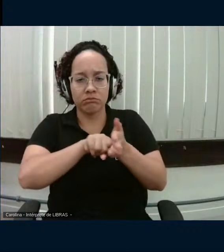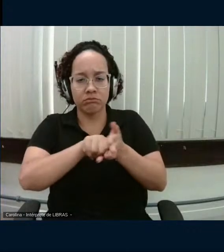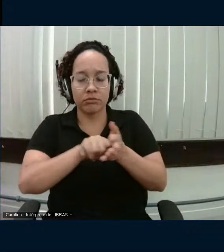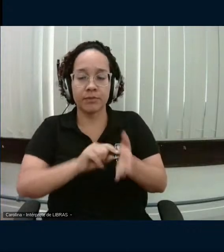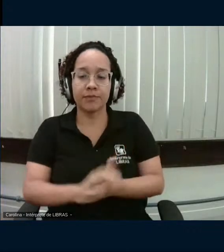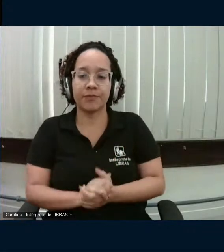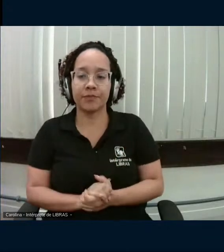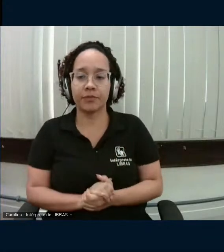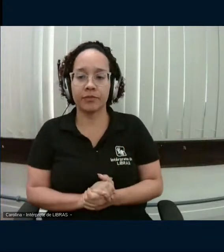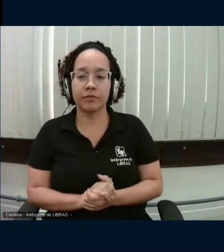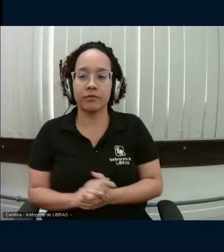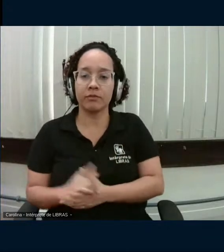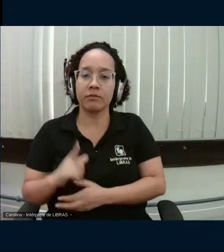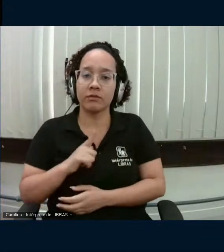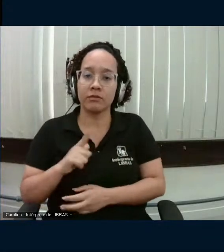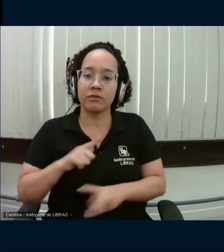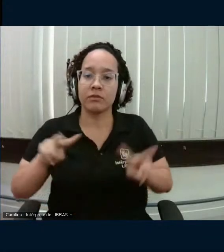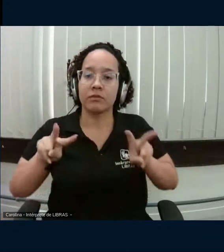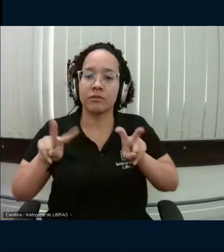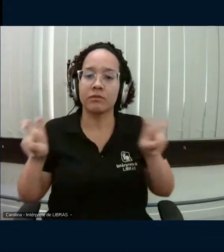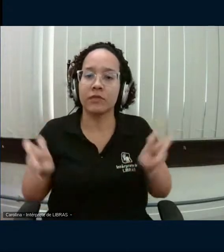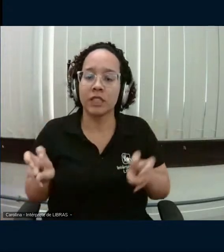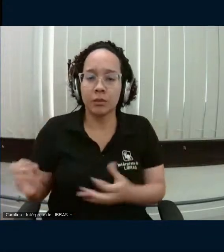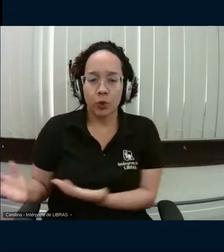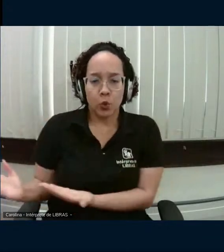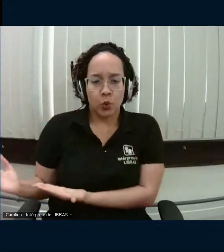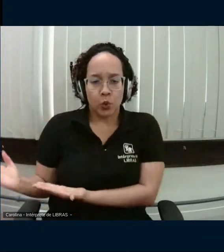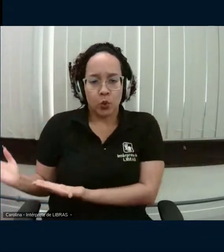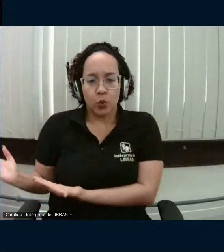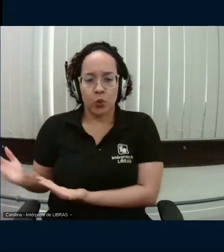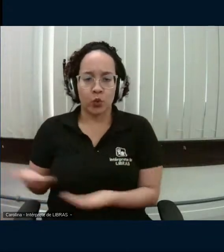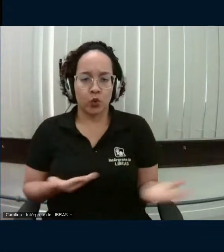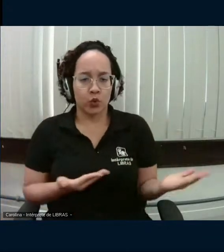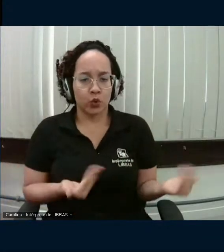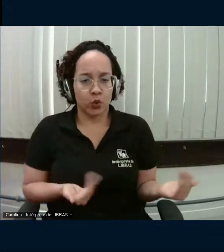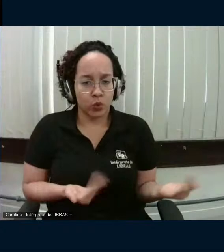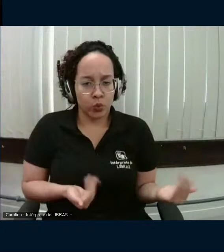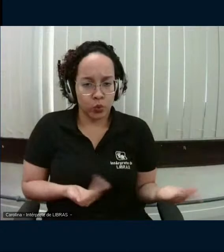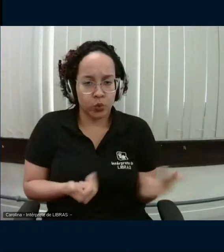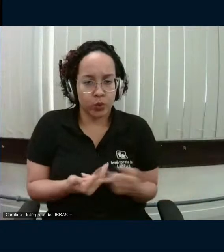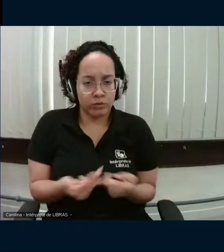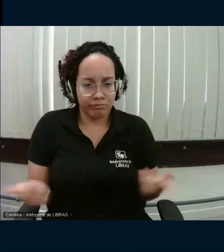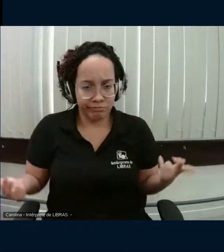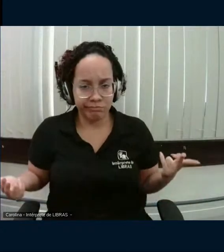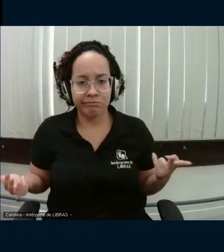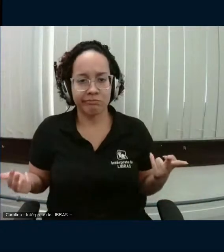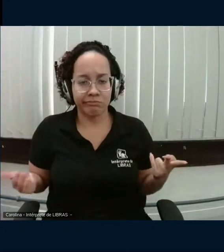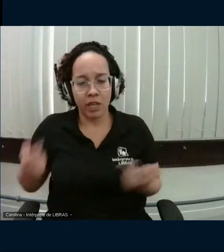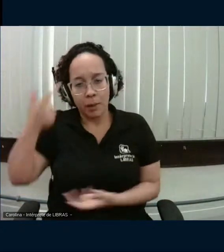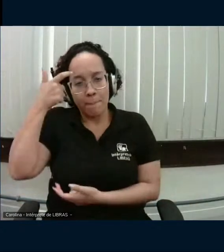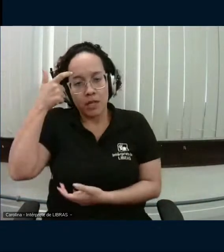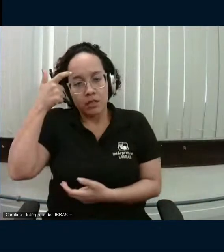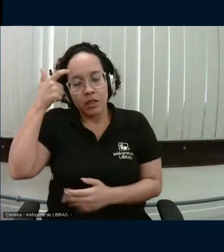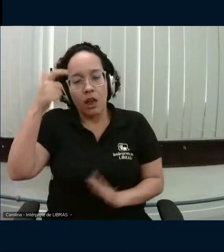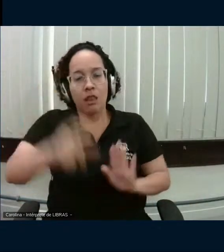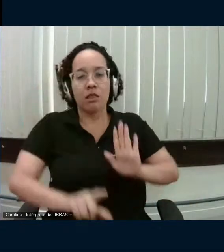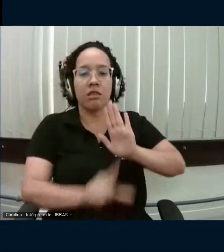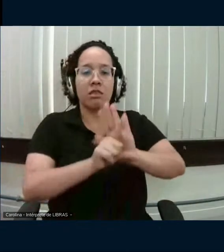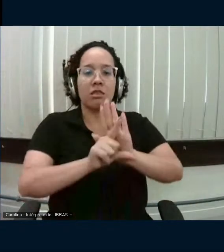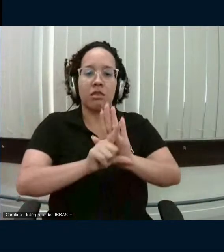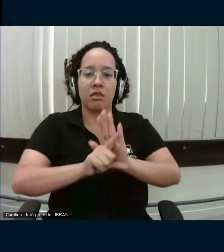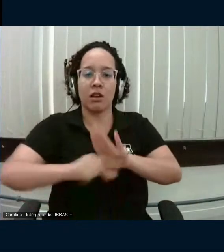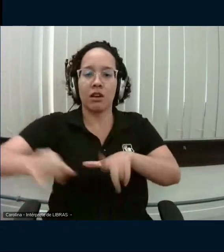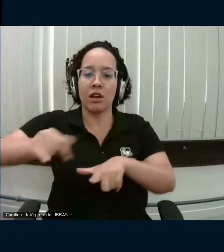chama o debate sobre juventudes para pensar a política educacional. Então, não é pensar uma